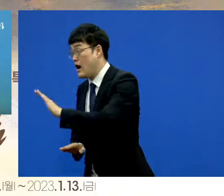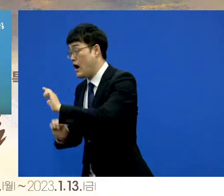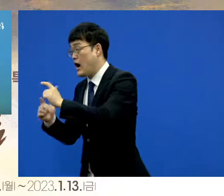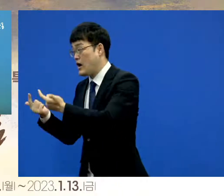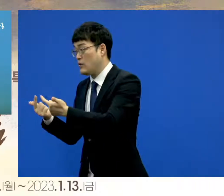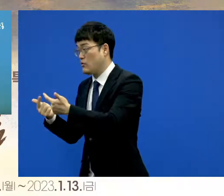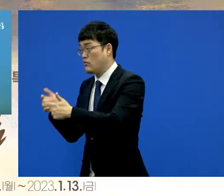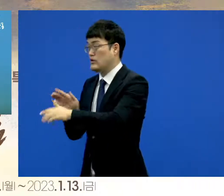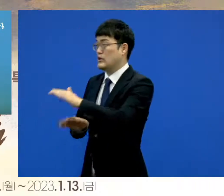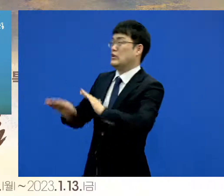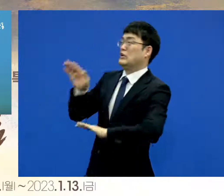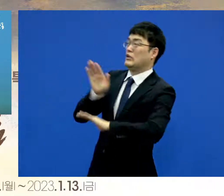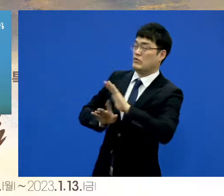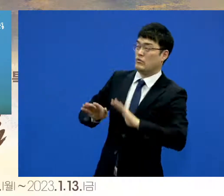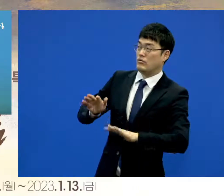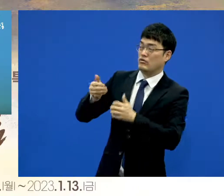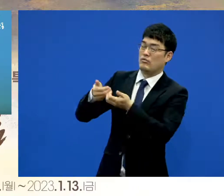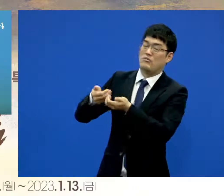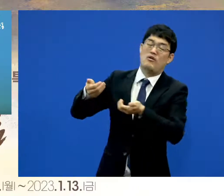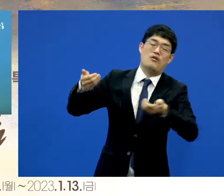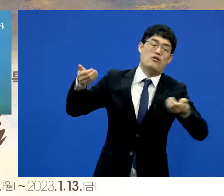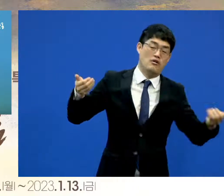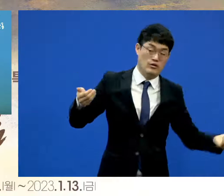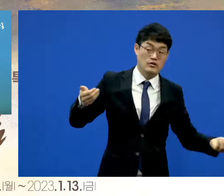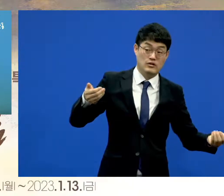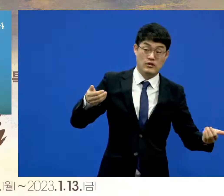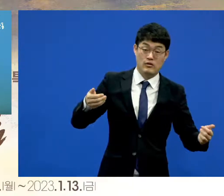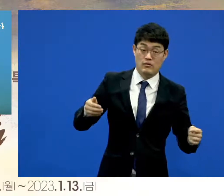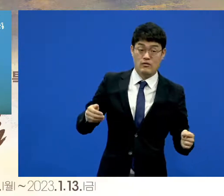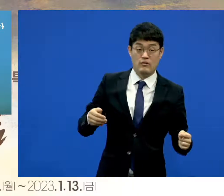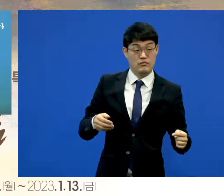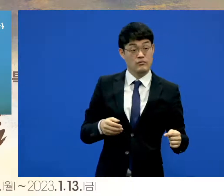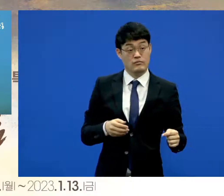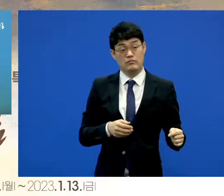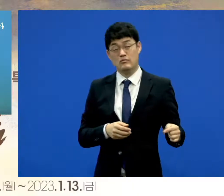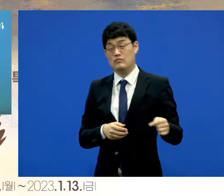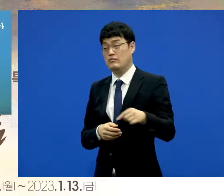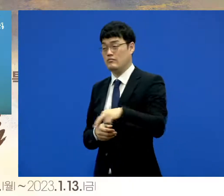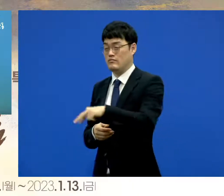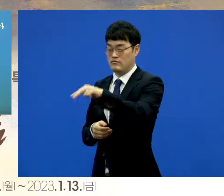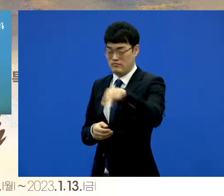합니다. 굴곡이 심합니다. 이탈과 퇴보를 반복합니다.